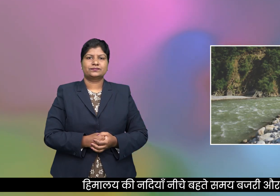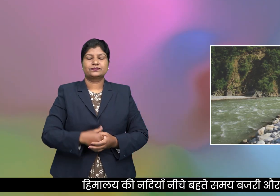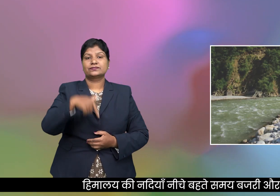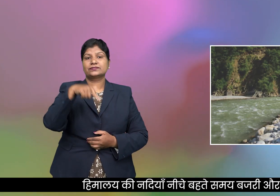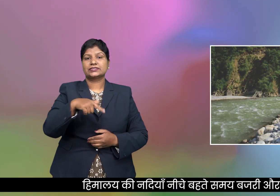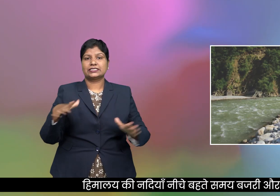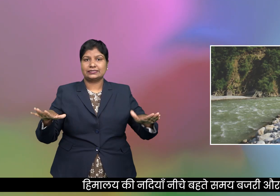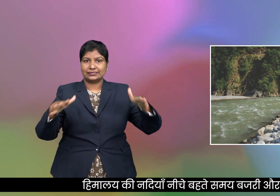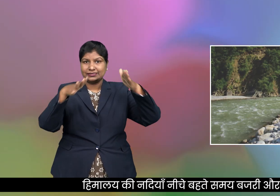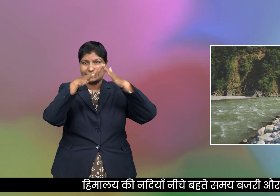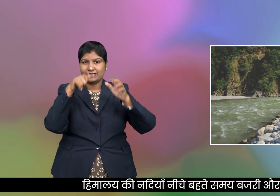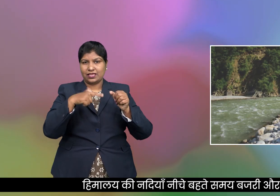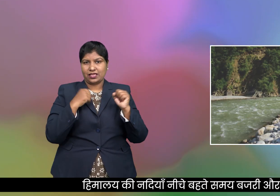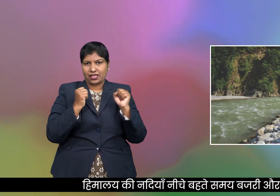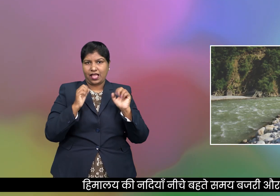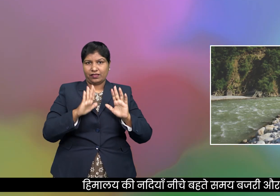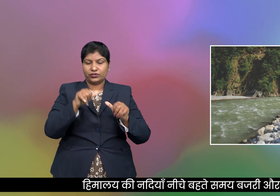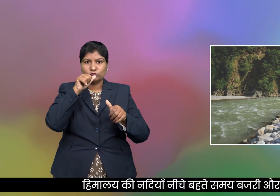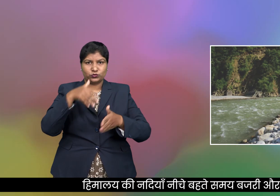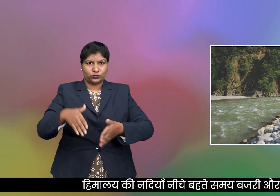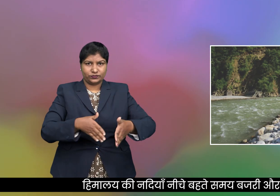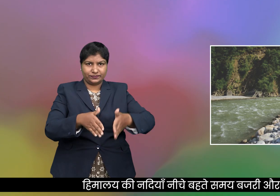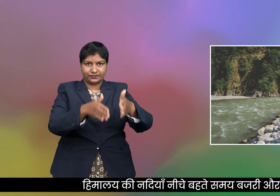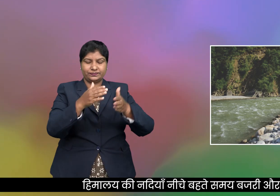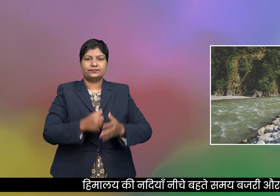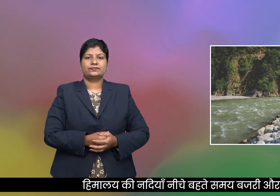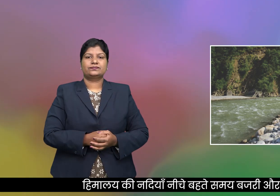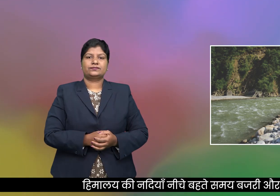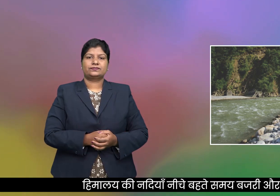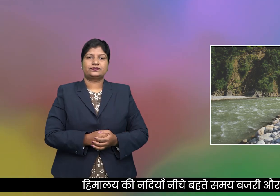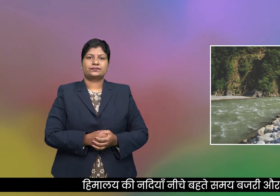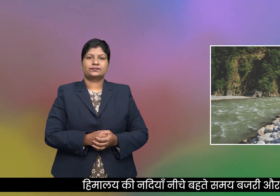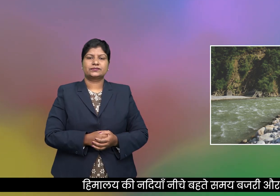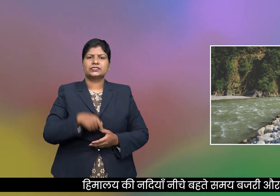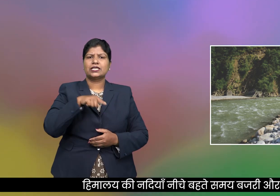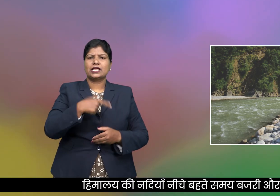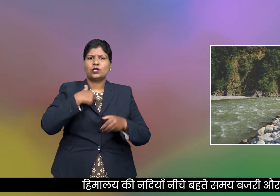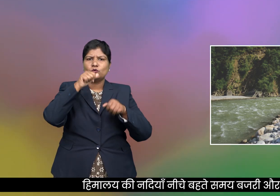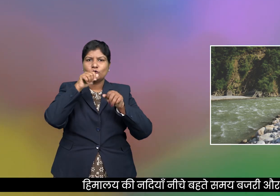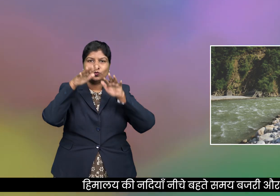हिमालय की नदियां नीचे बहते समय बजरी और कंकड़ तलछट को